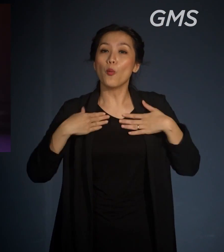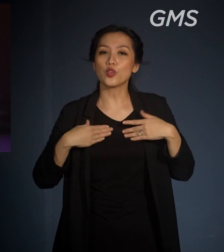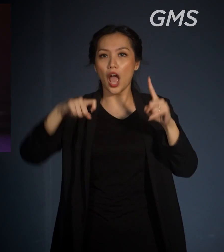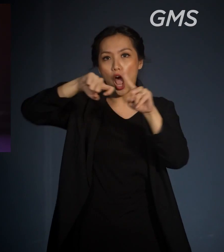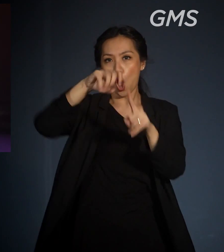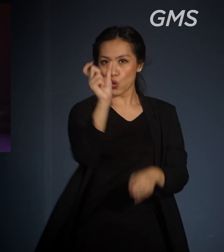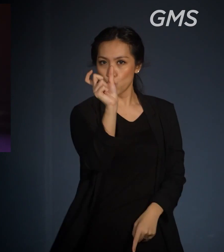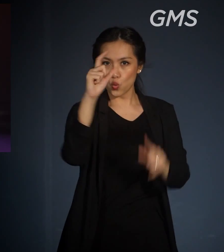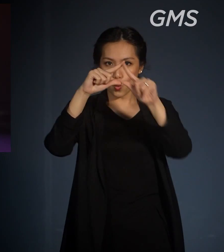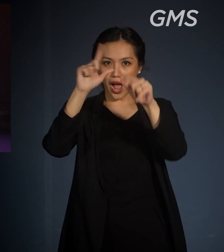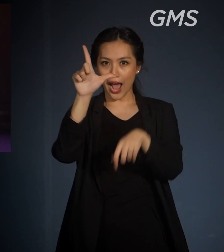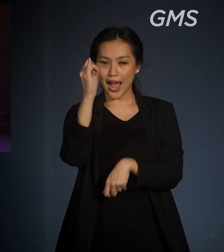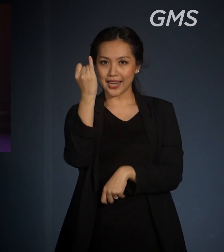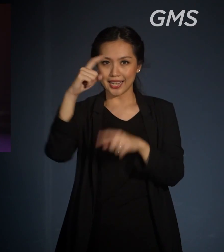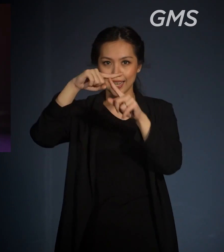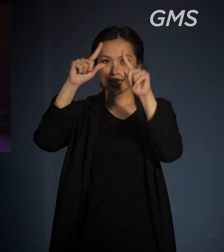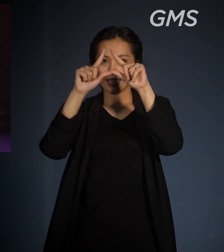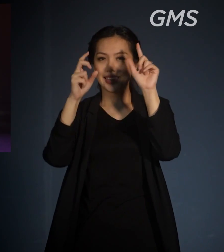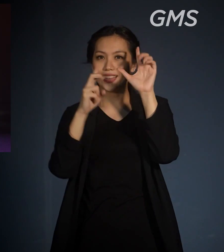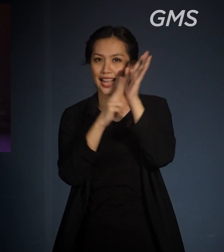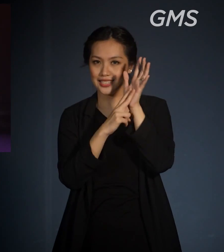Saudara, Tuhan itu sudah baik dalam kehidupan kita.